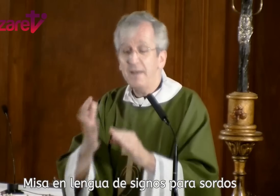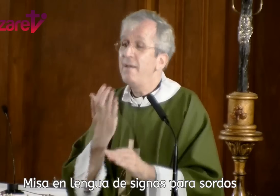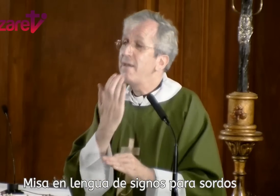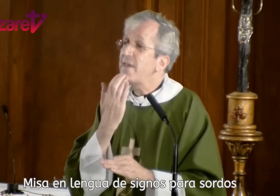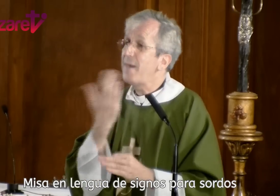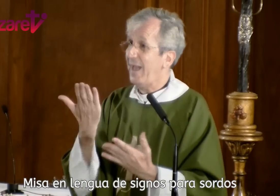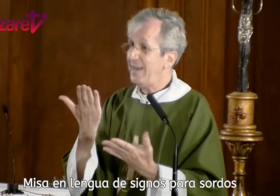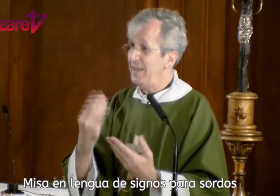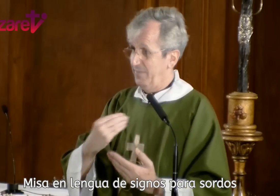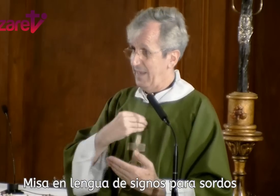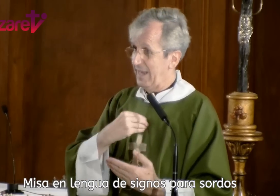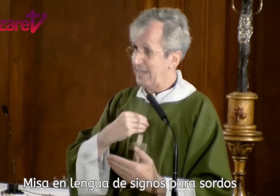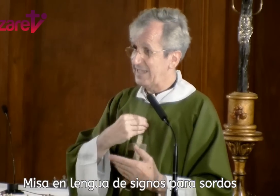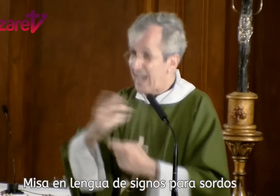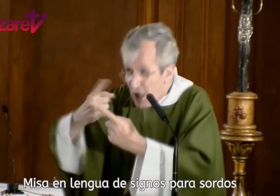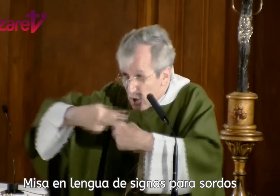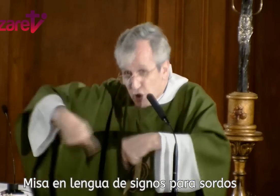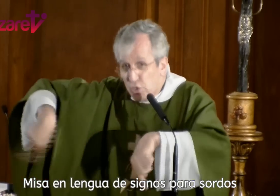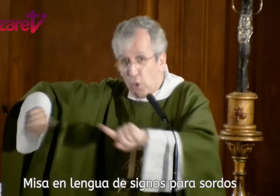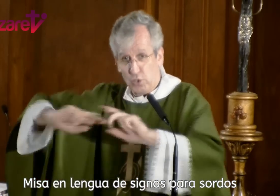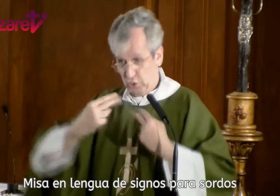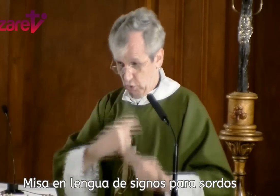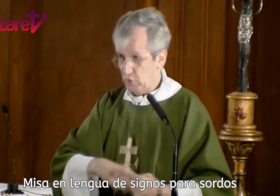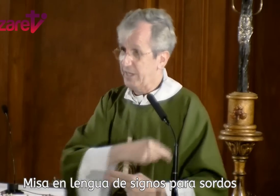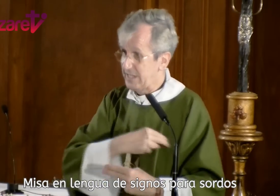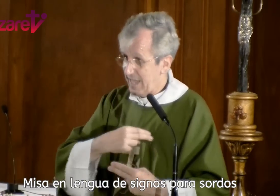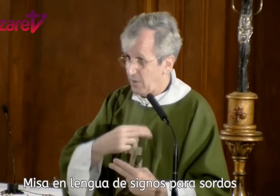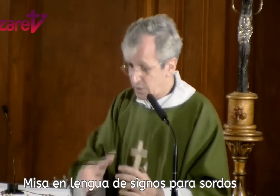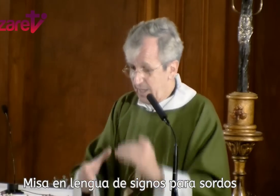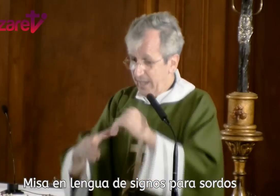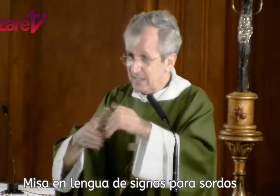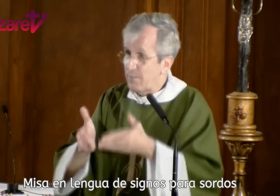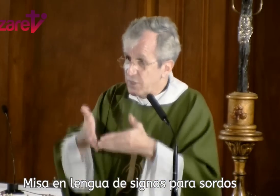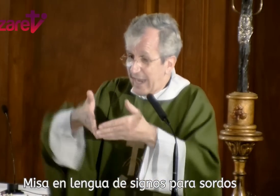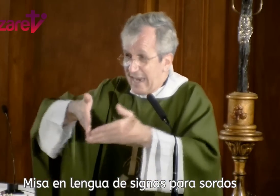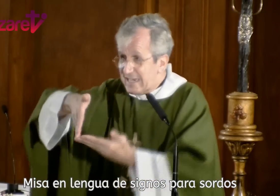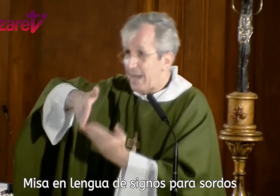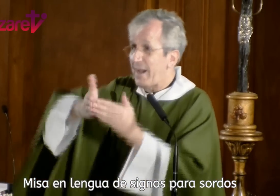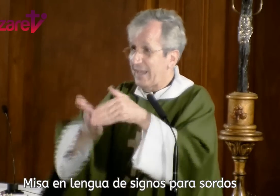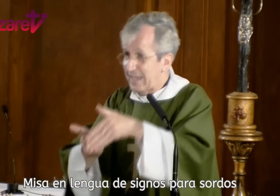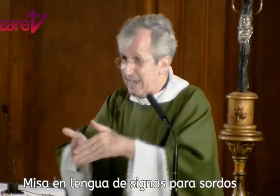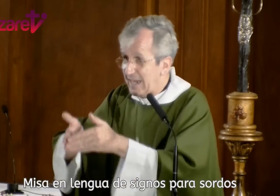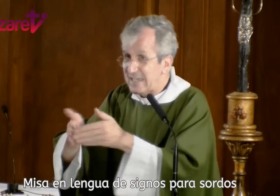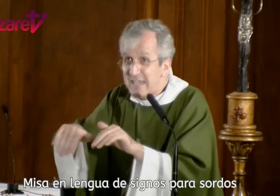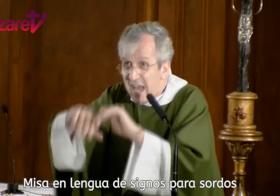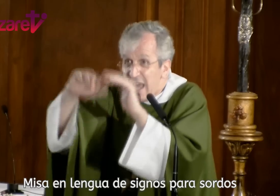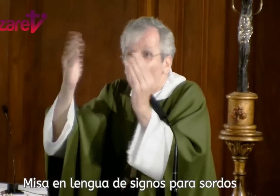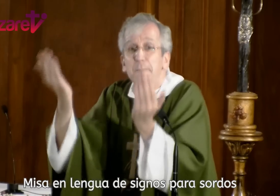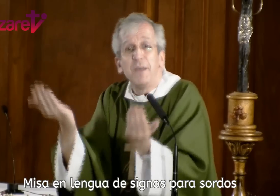también imagen de la Iglesia. Todos los cristianos estamos en esa barca que es la Iglesia, en medio